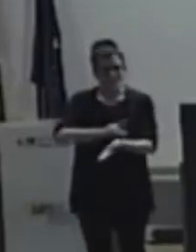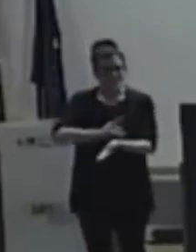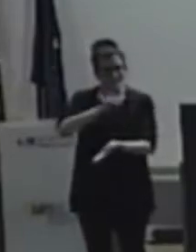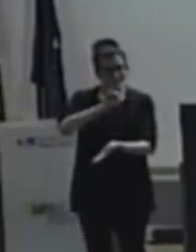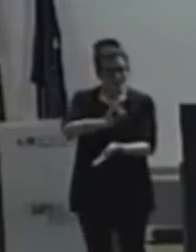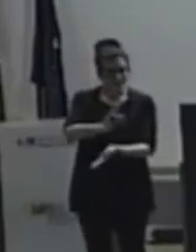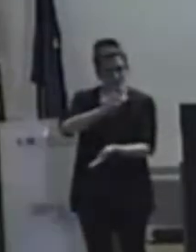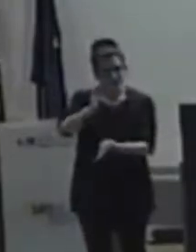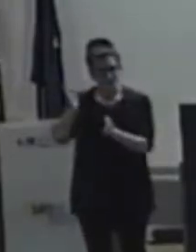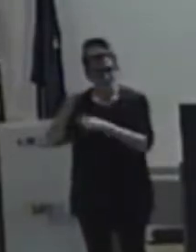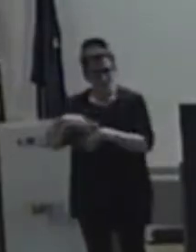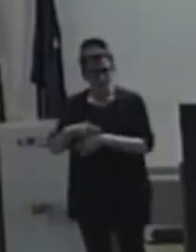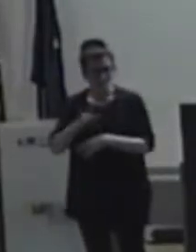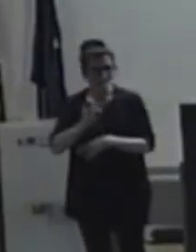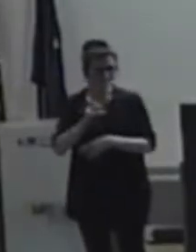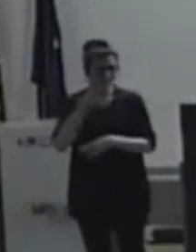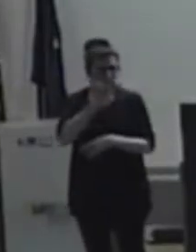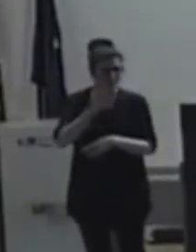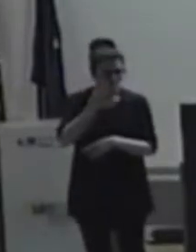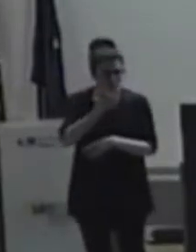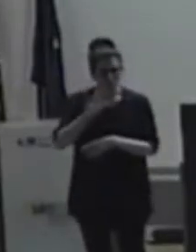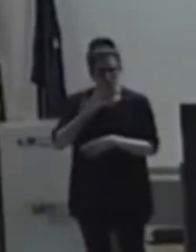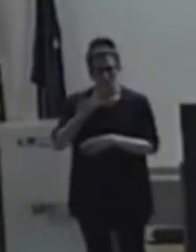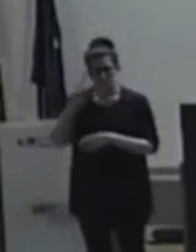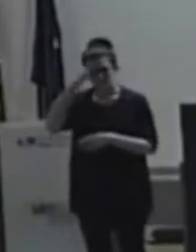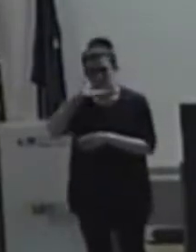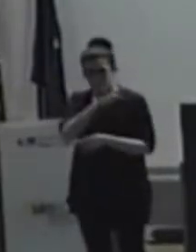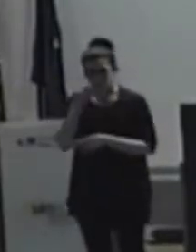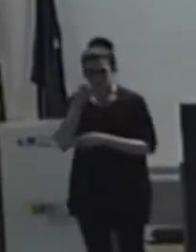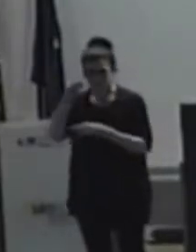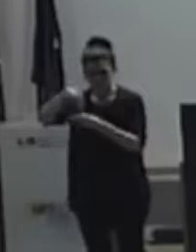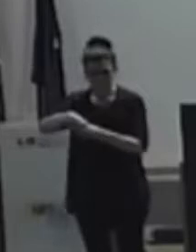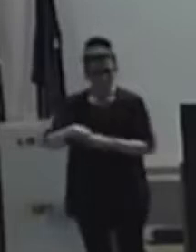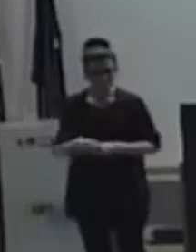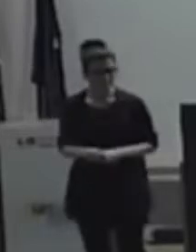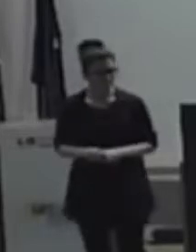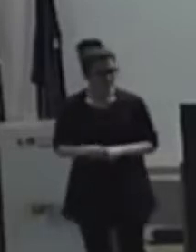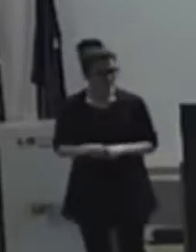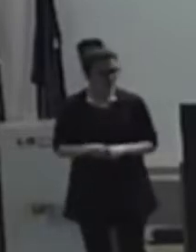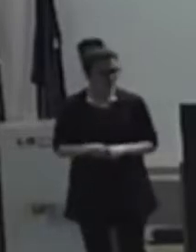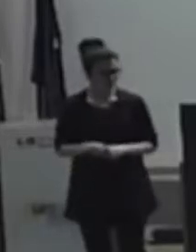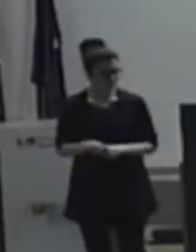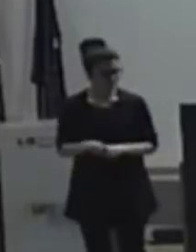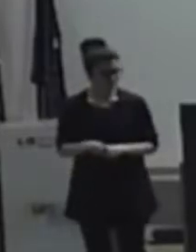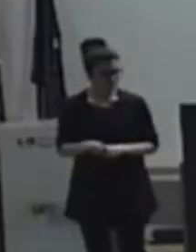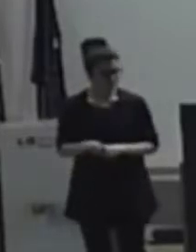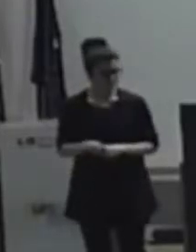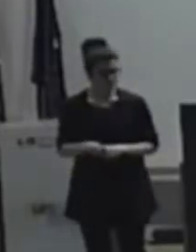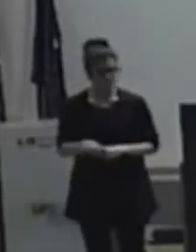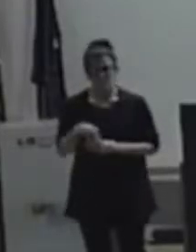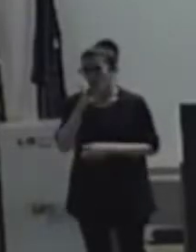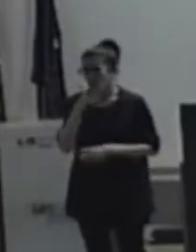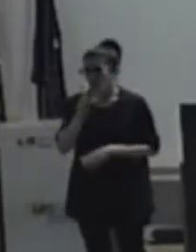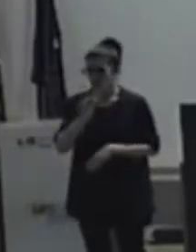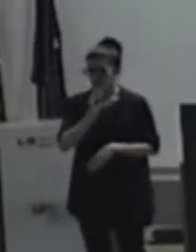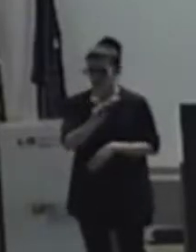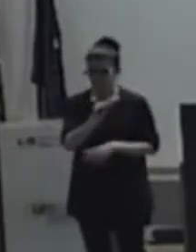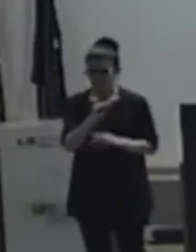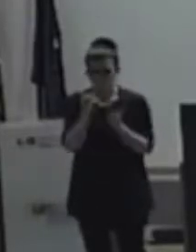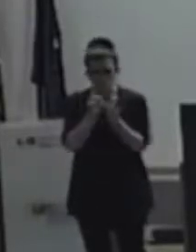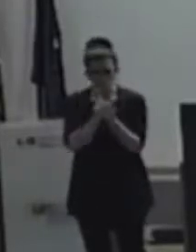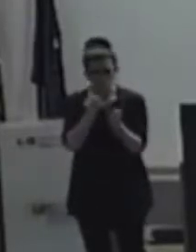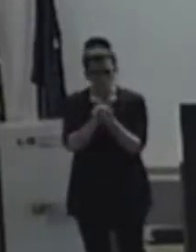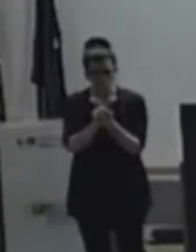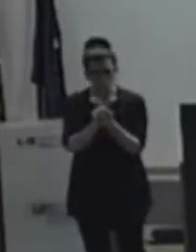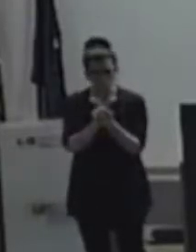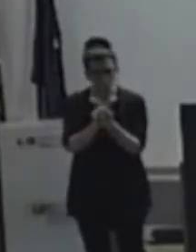de padres, de algunos colegios. Sí. Vale, muchas gracias. Os voy a hacer una pregunta muy breve y quien quiera